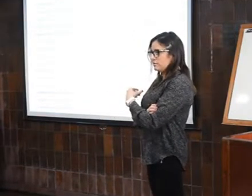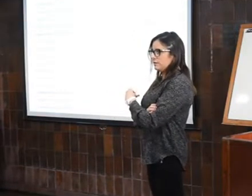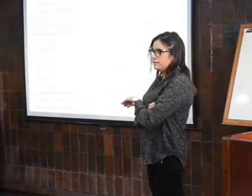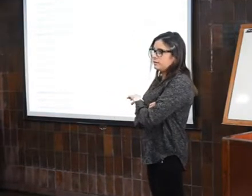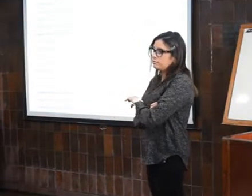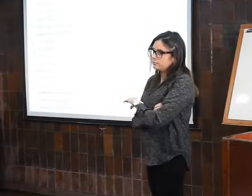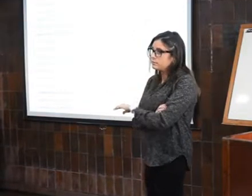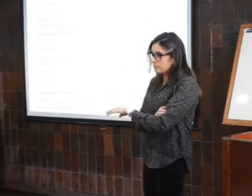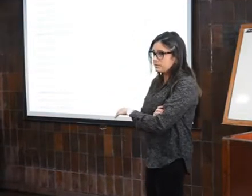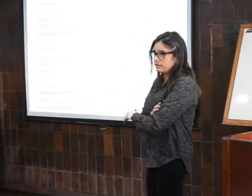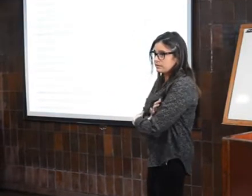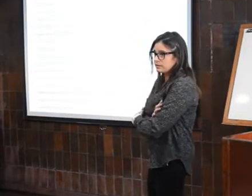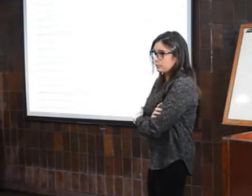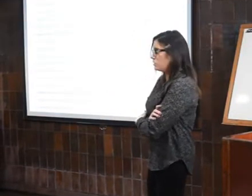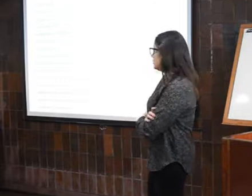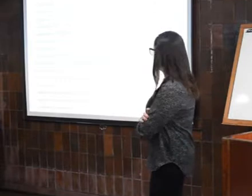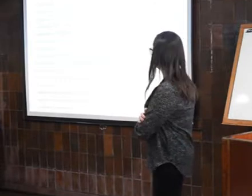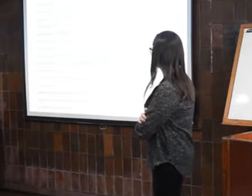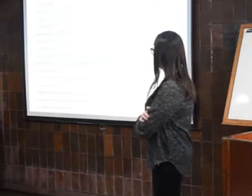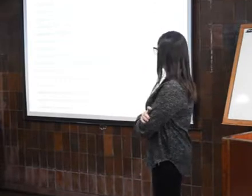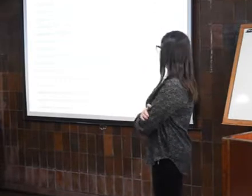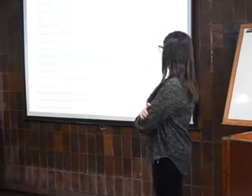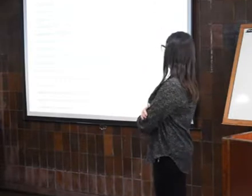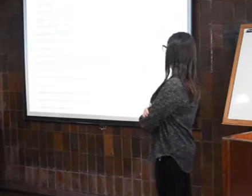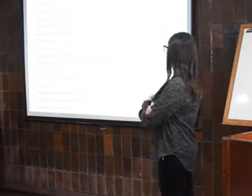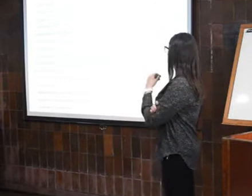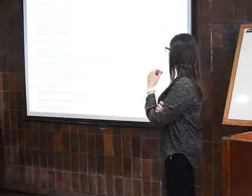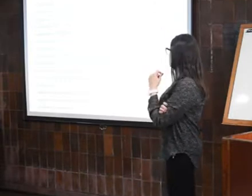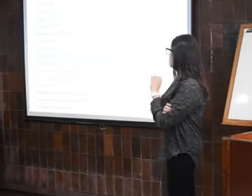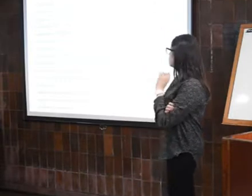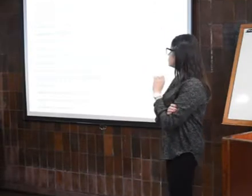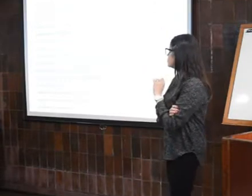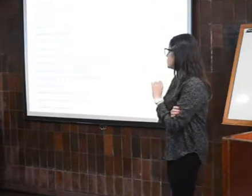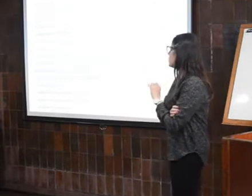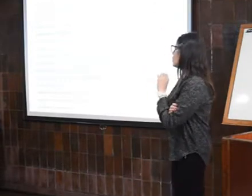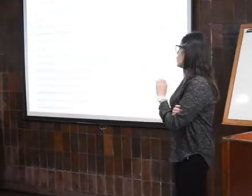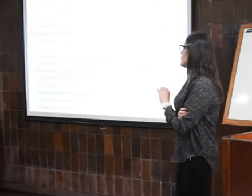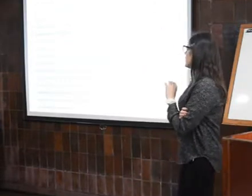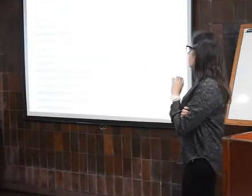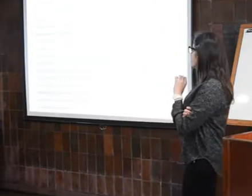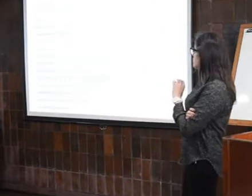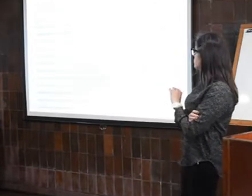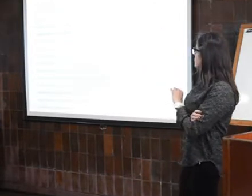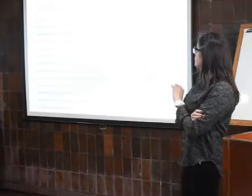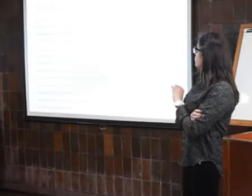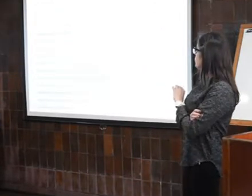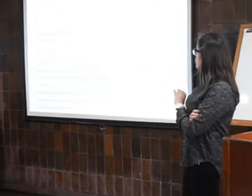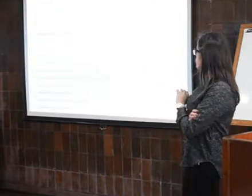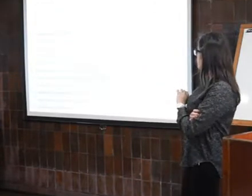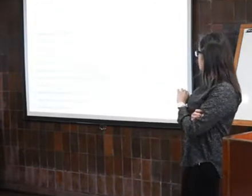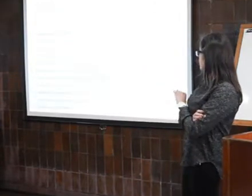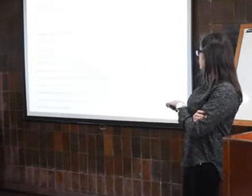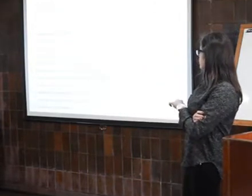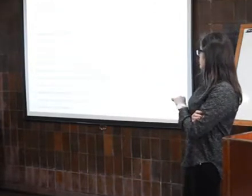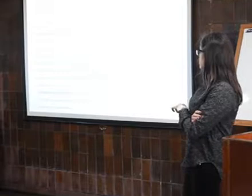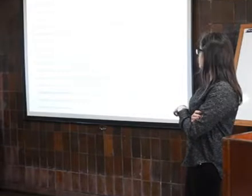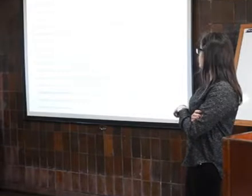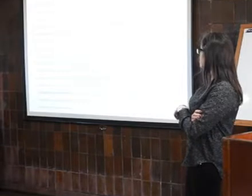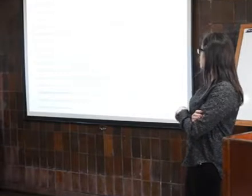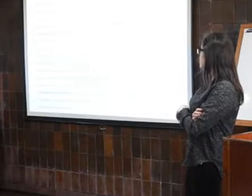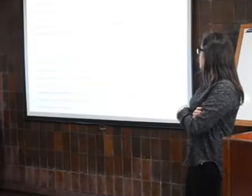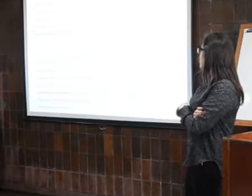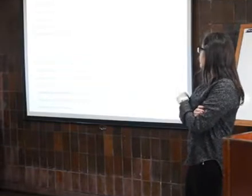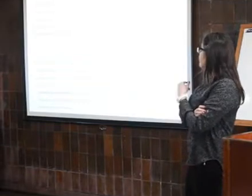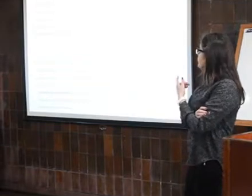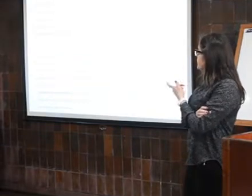vista también tiene que ser sino que constituyen una recopilación de tipologías patronales las atracciones